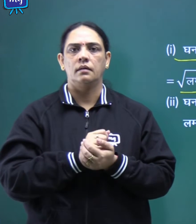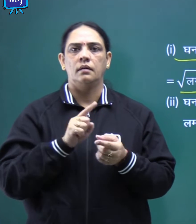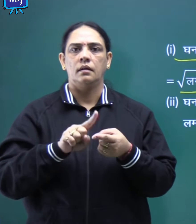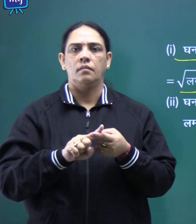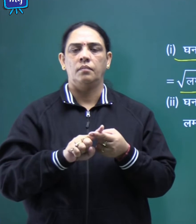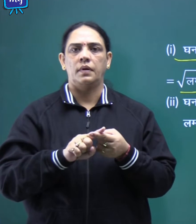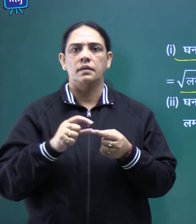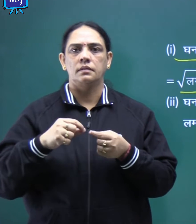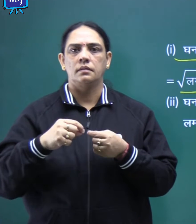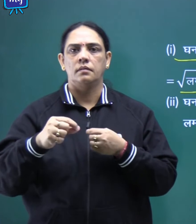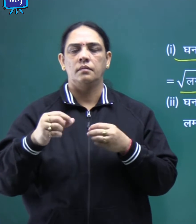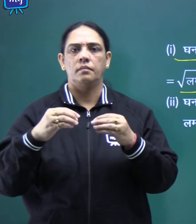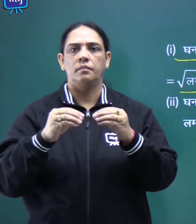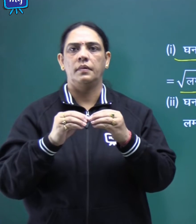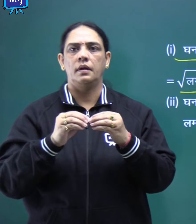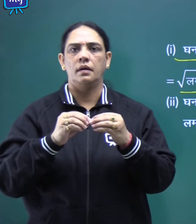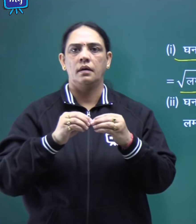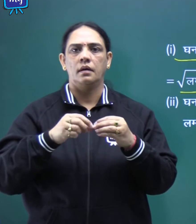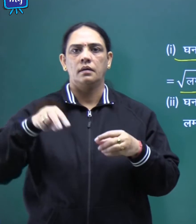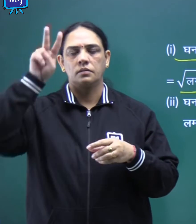प्लस चौड़ाई स्क्वायर